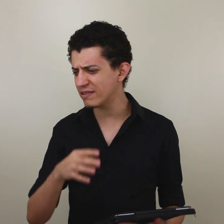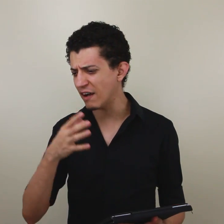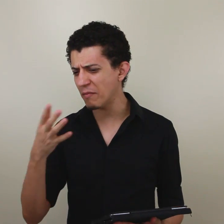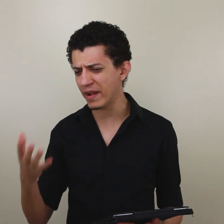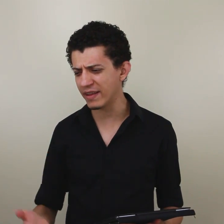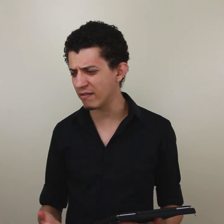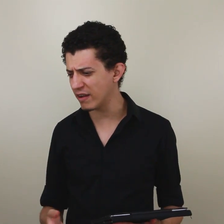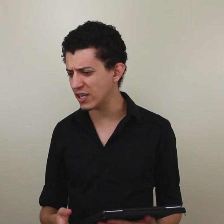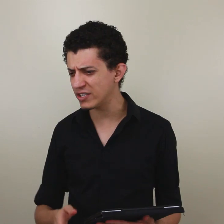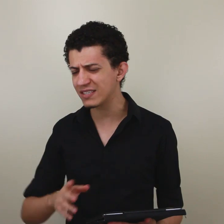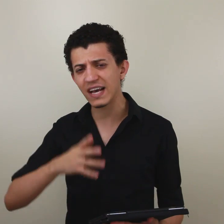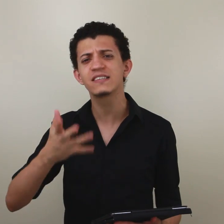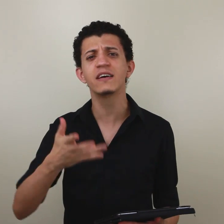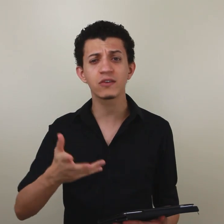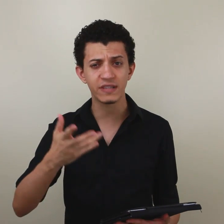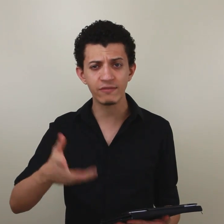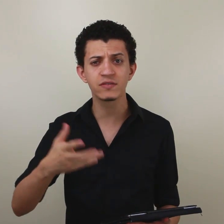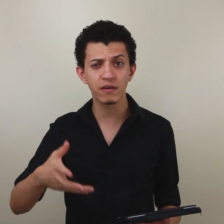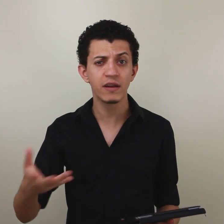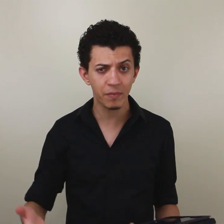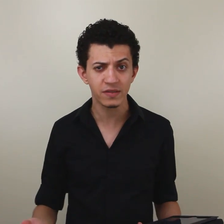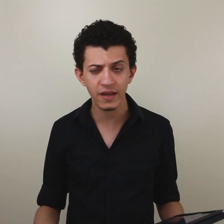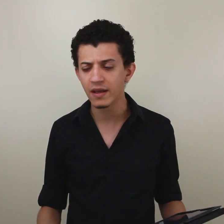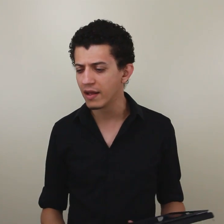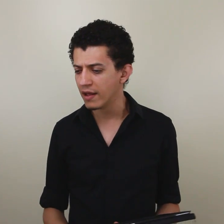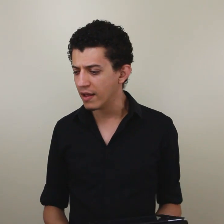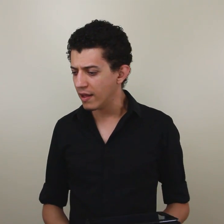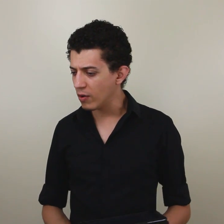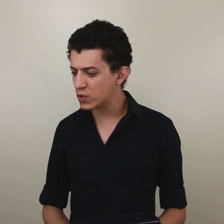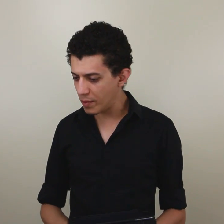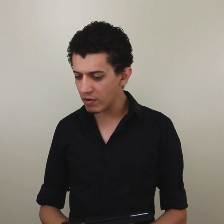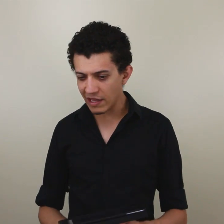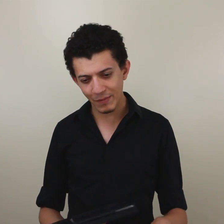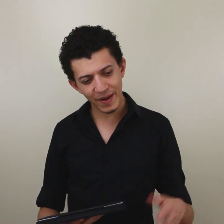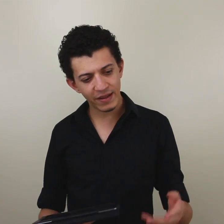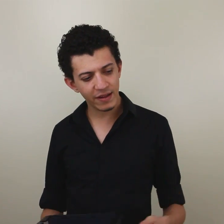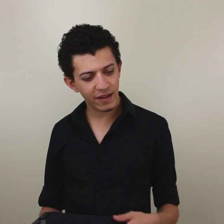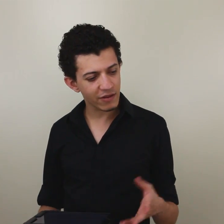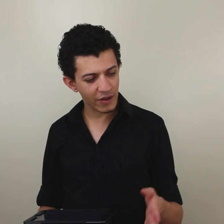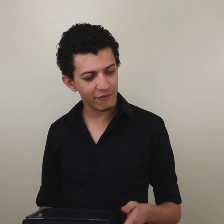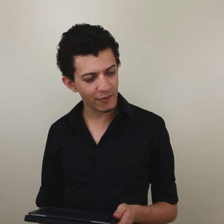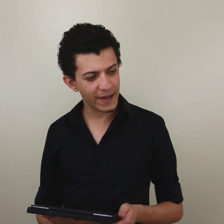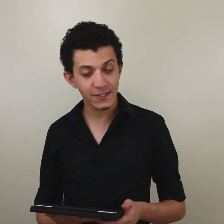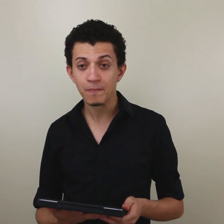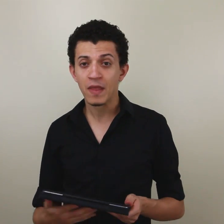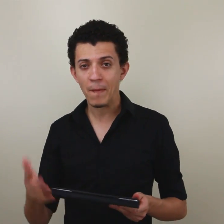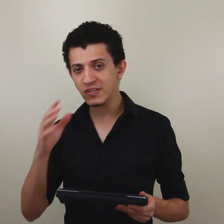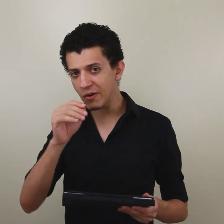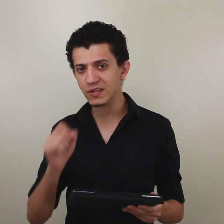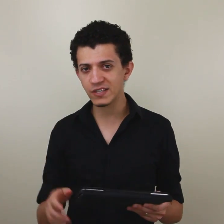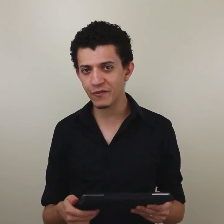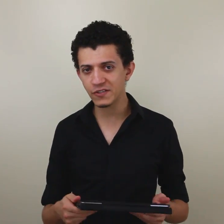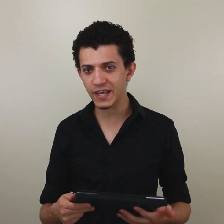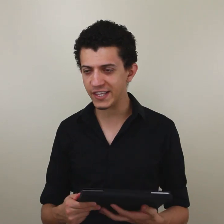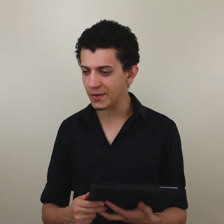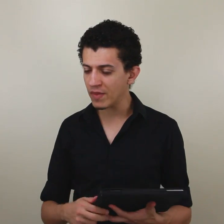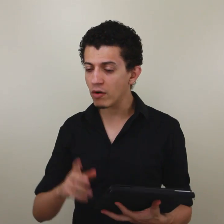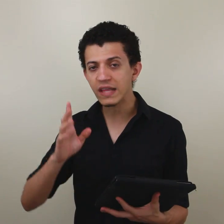estava aprendendo, né? Eu já tinha 6 anos que eu estava estudando Libras, né? Eu descobri que eu estava aprendendo ainda, que não era fluente. Mas o que aconteceu foi o seguinte: eu estava